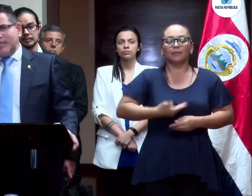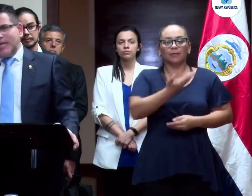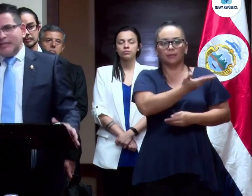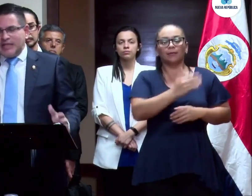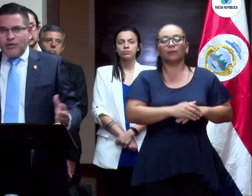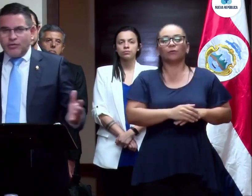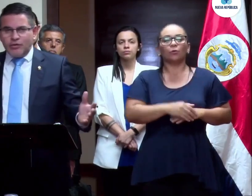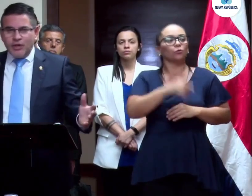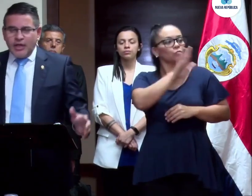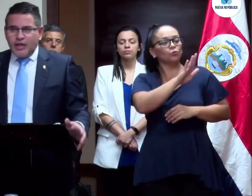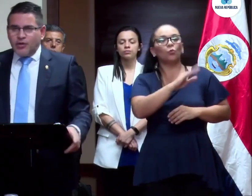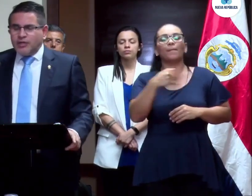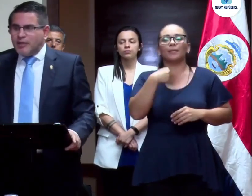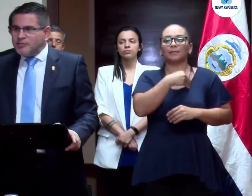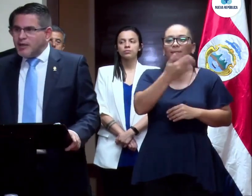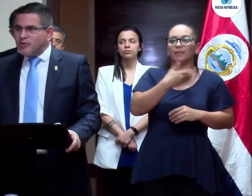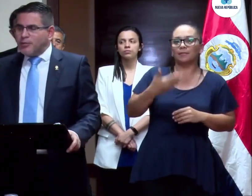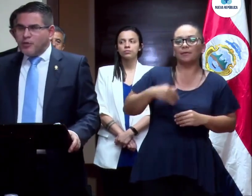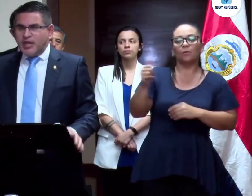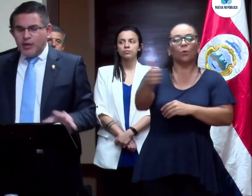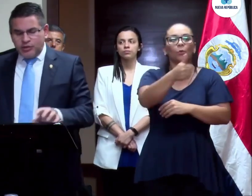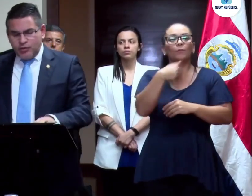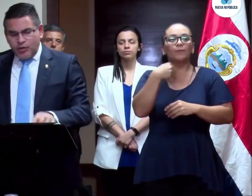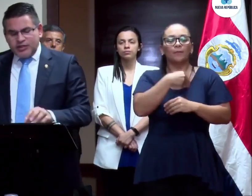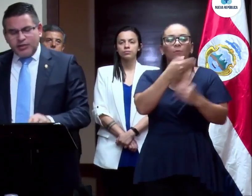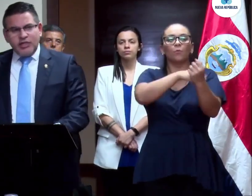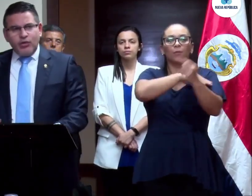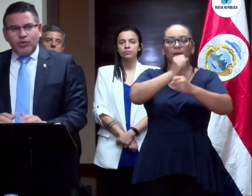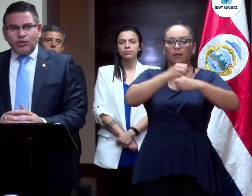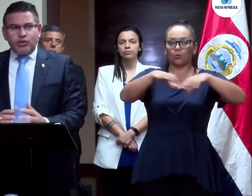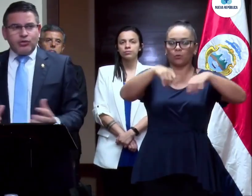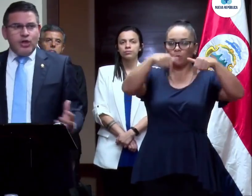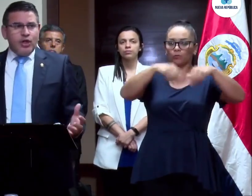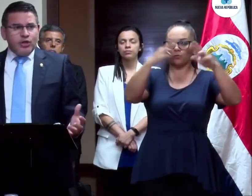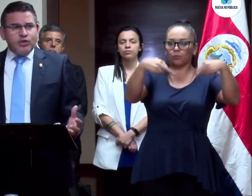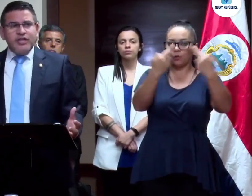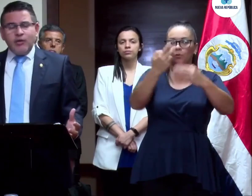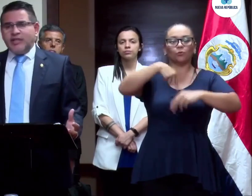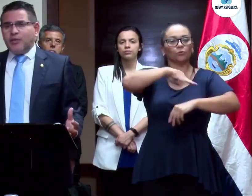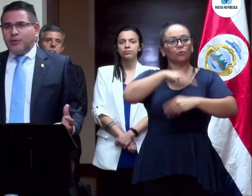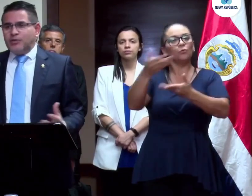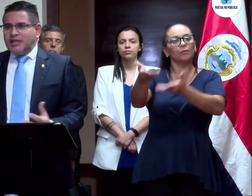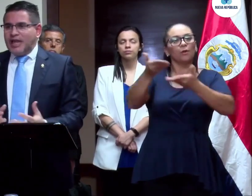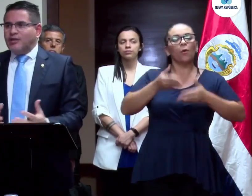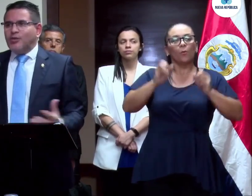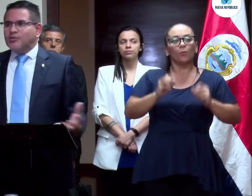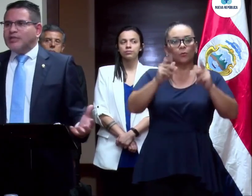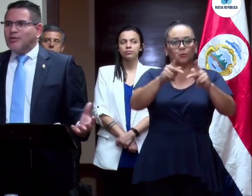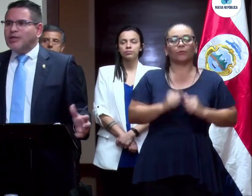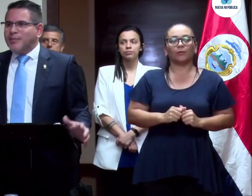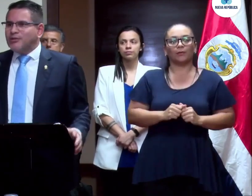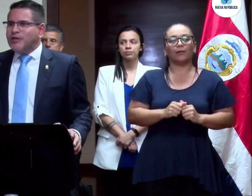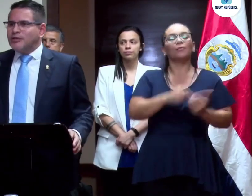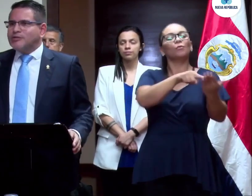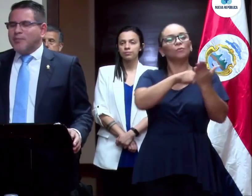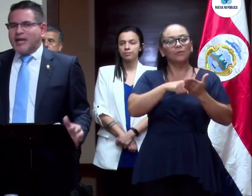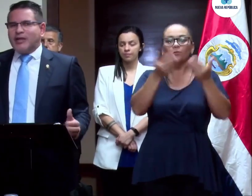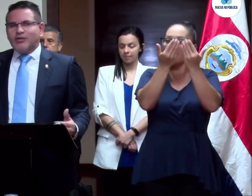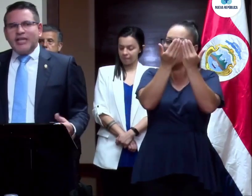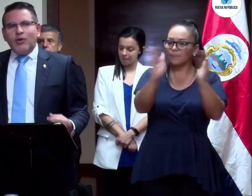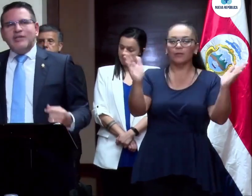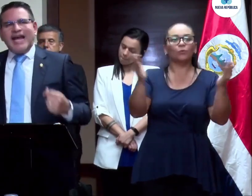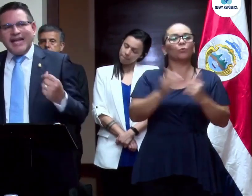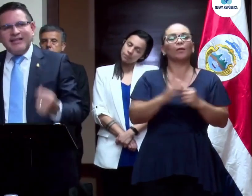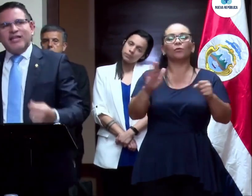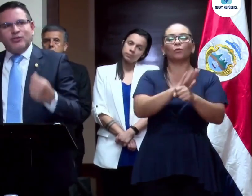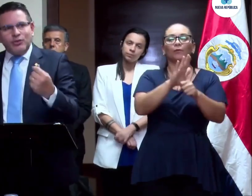de la presidencia y con los demás miembros del Poder Ejecutivo que hoy se reunieron con nosotros, nos dieron esta oportunidad y nos mostraron una apertura total para que no